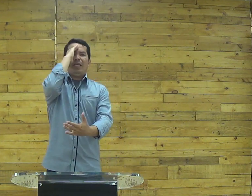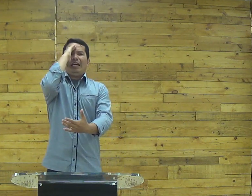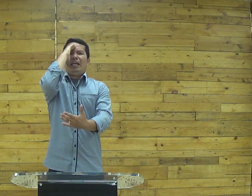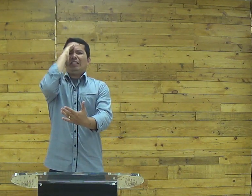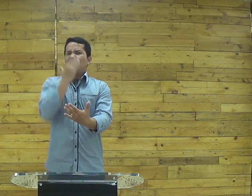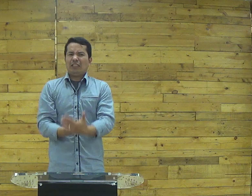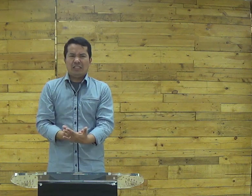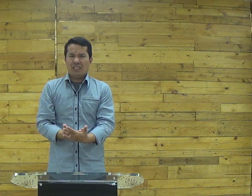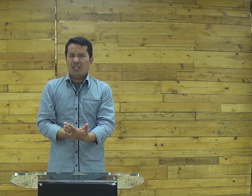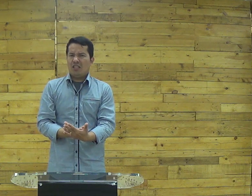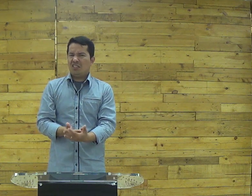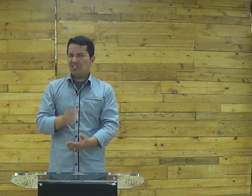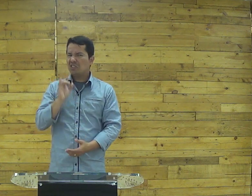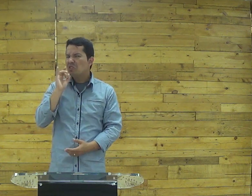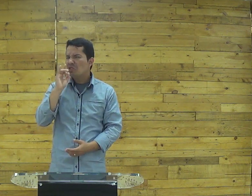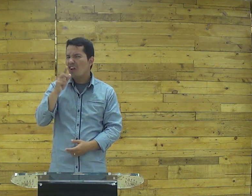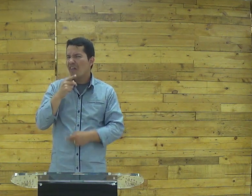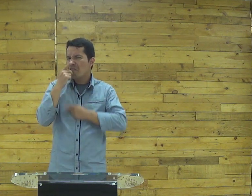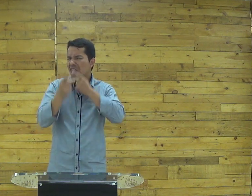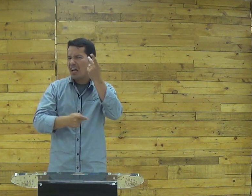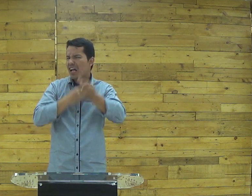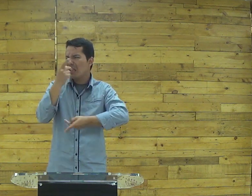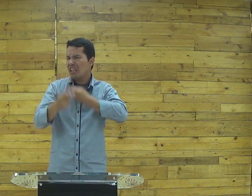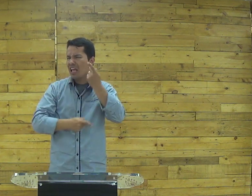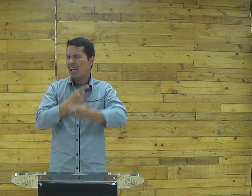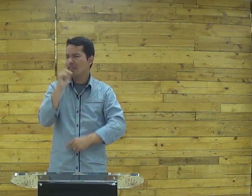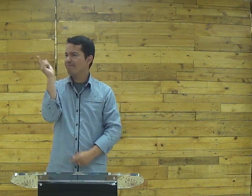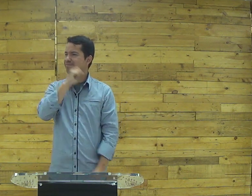Senhor? Isso é acreditar. Ou